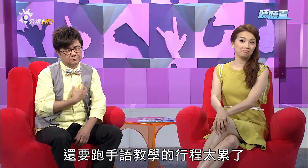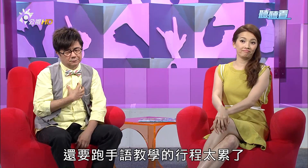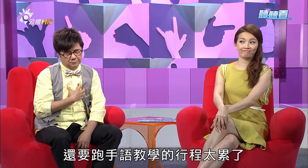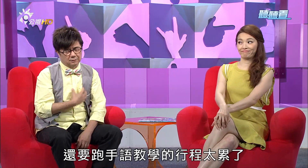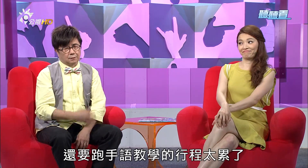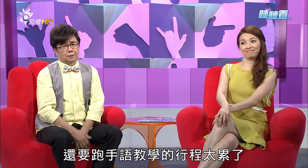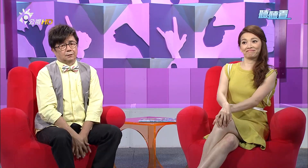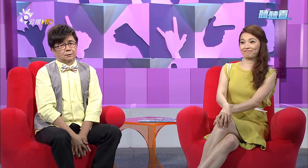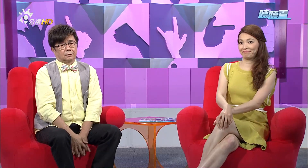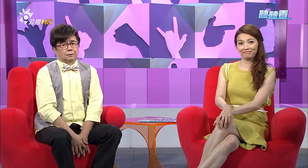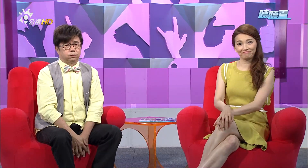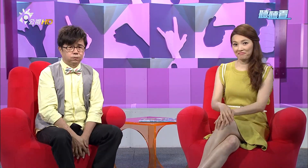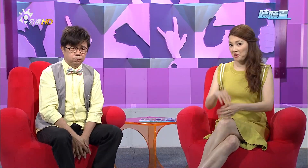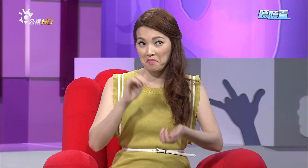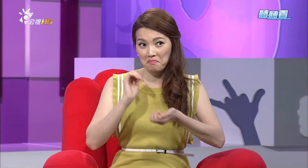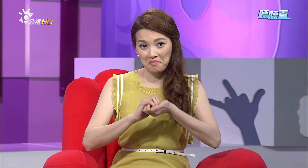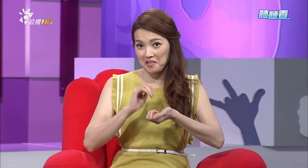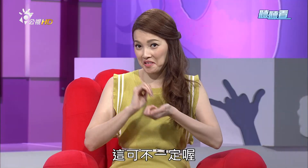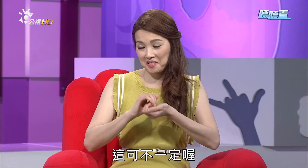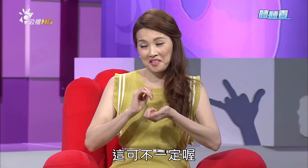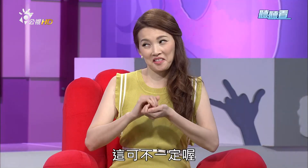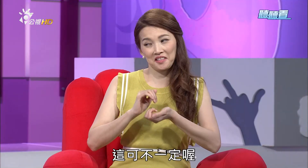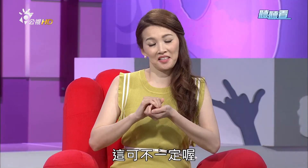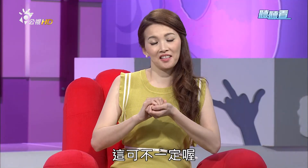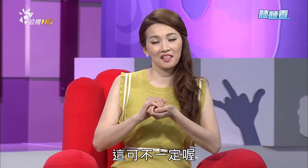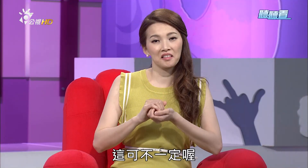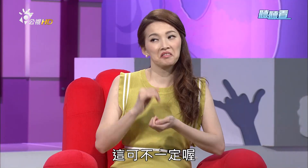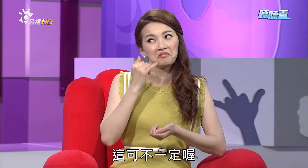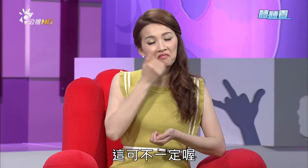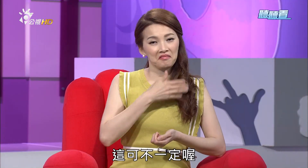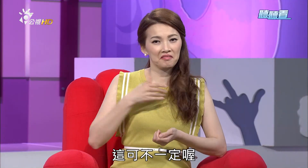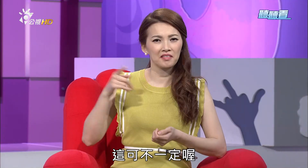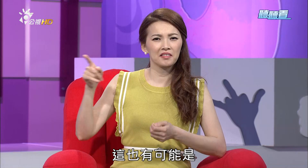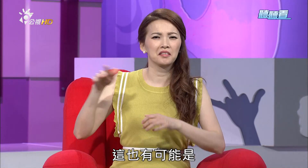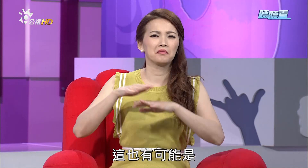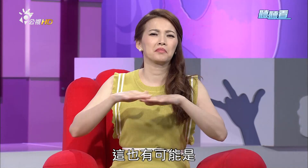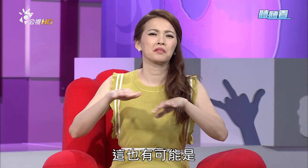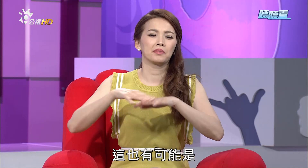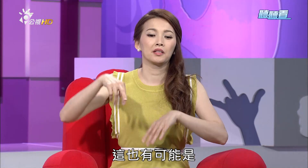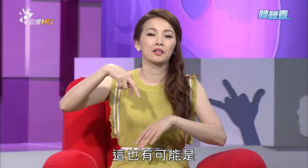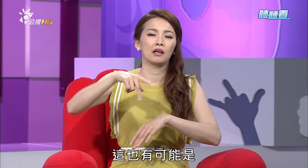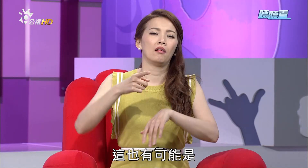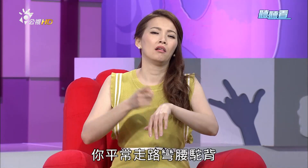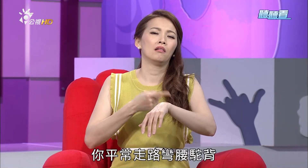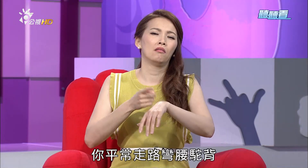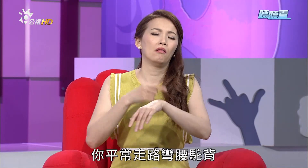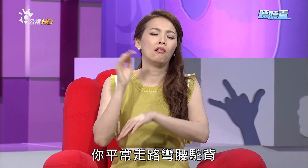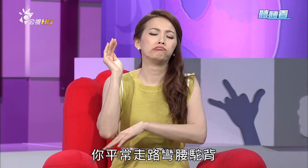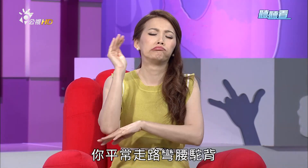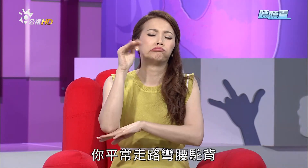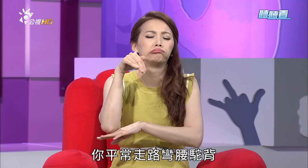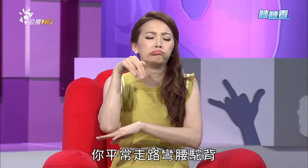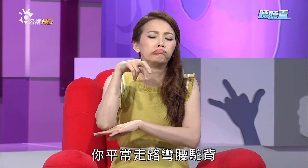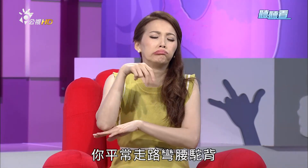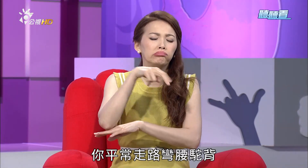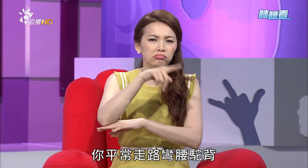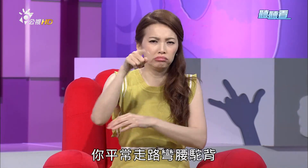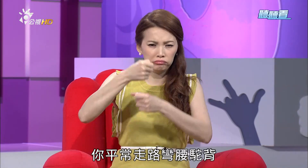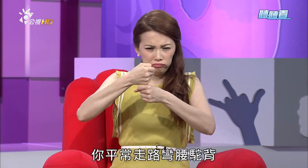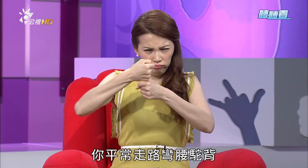累了。 这可不一定哦，这也有可能是你平常走路弯腰驼